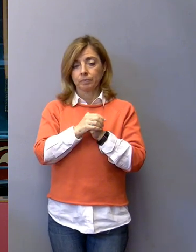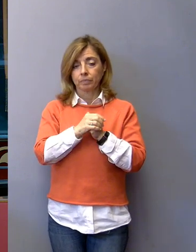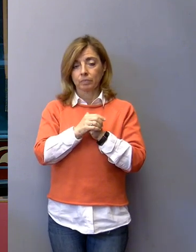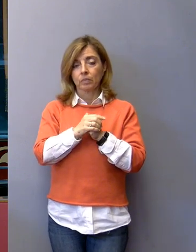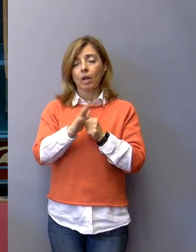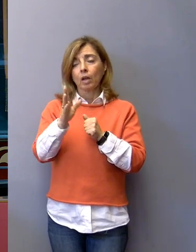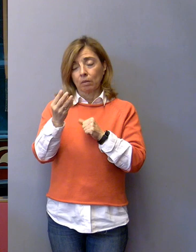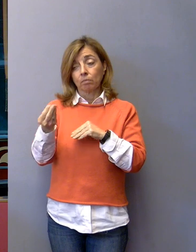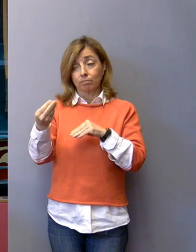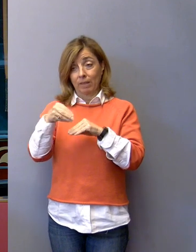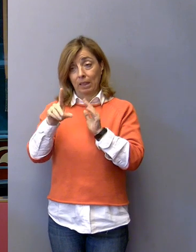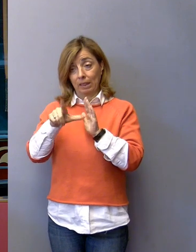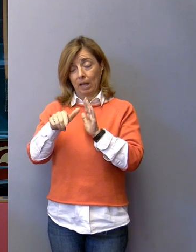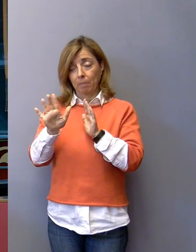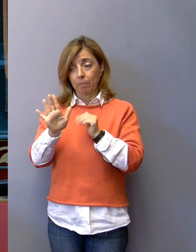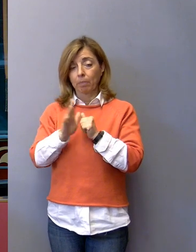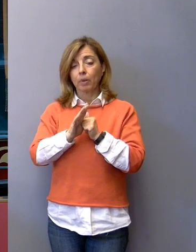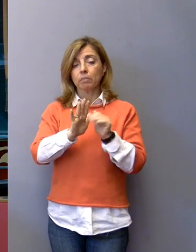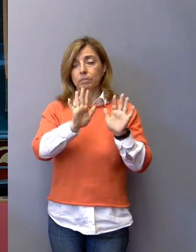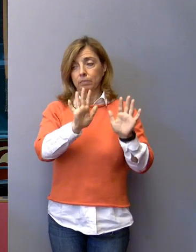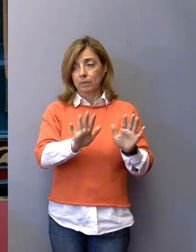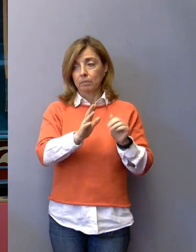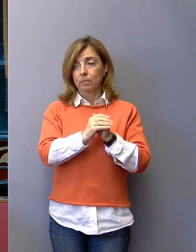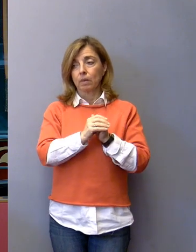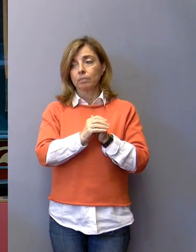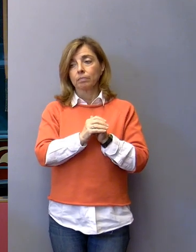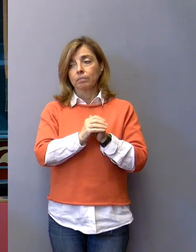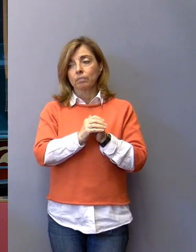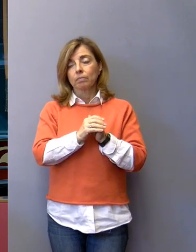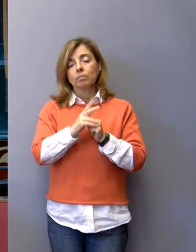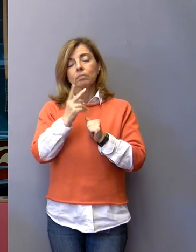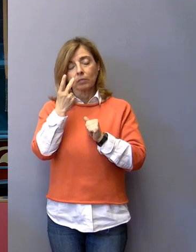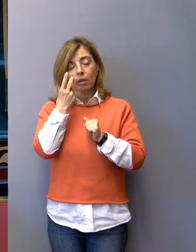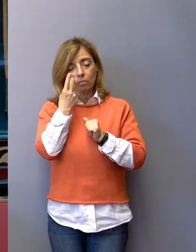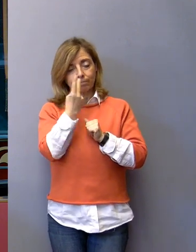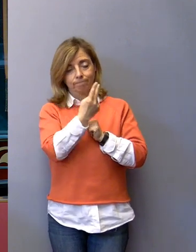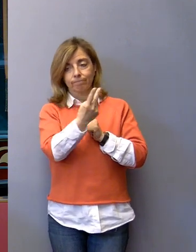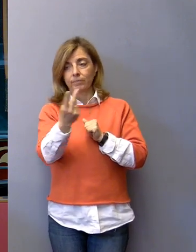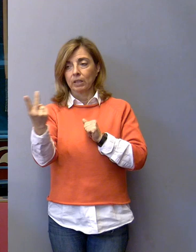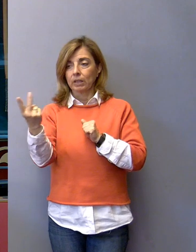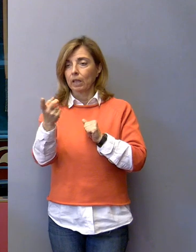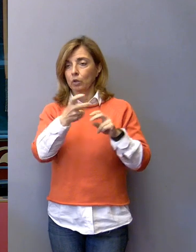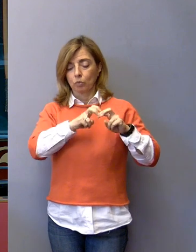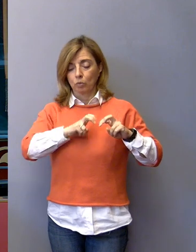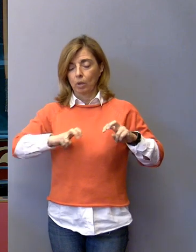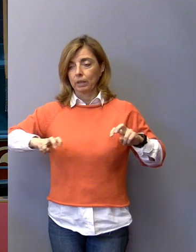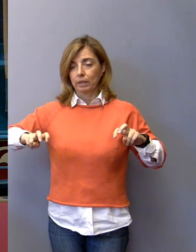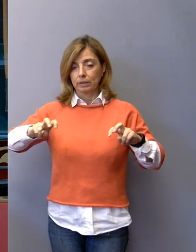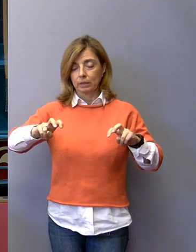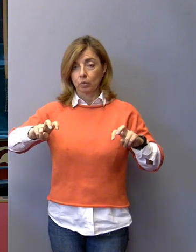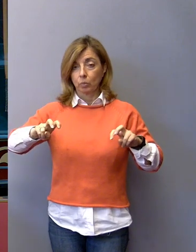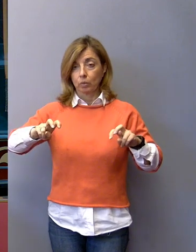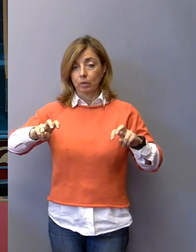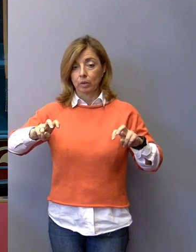do qualche secondo in più finché non non vedo tutti i consiglieri seduti o comunque eventualmente gli